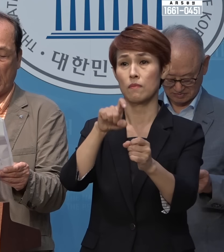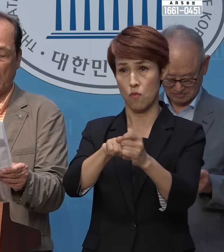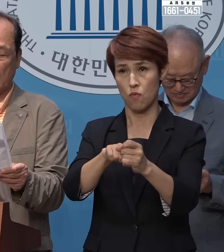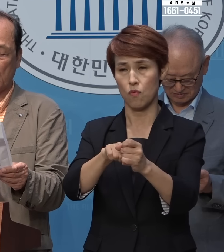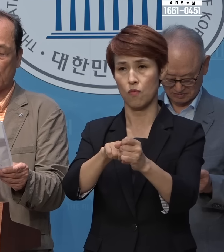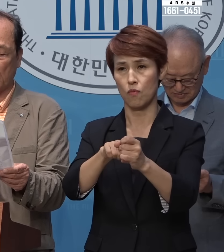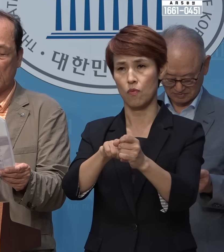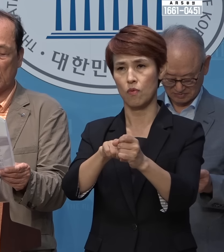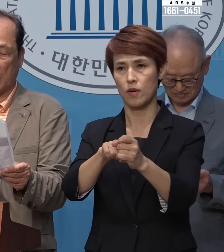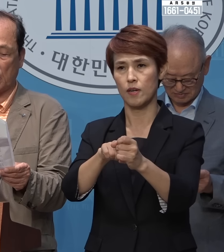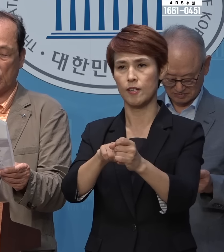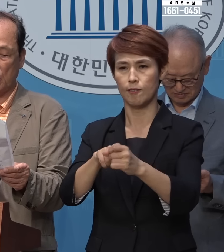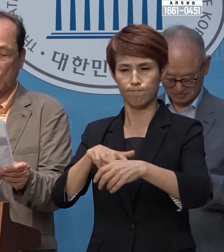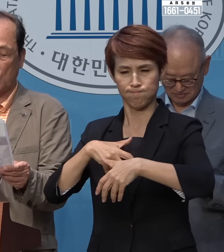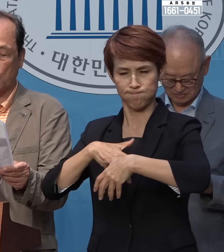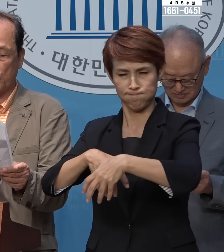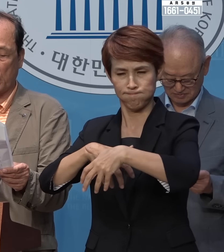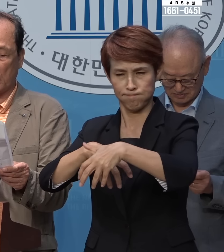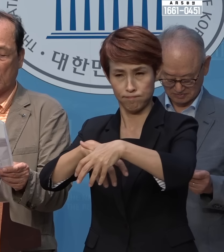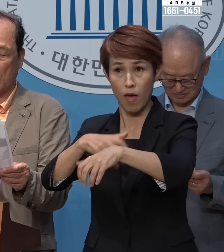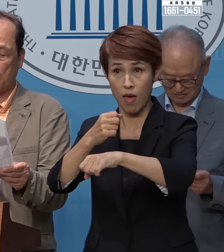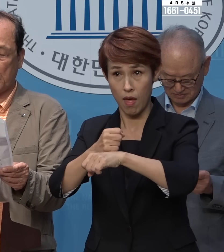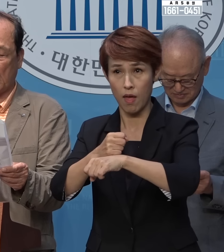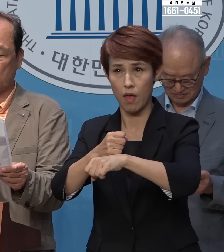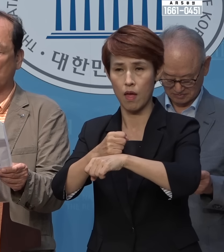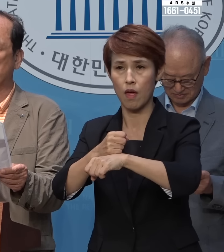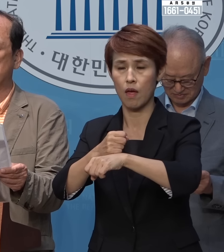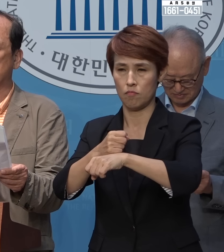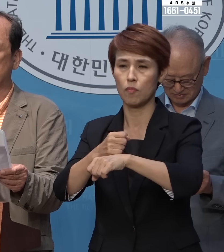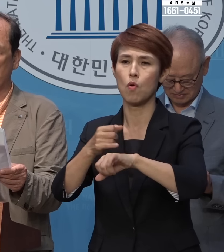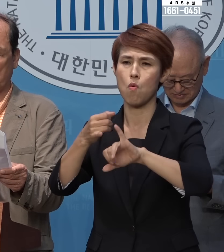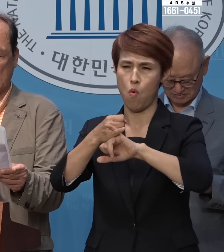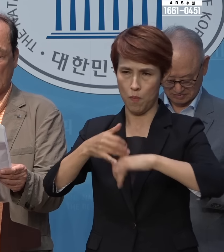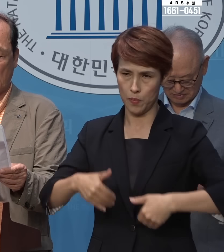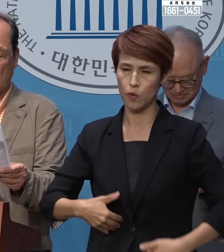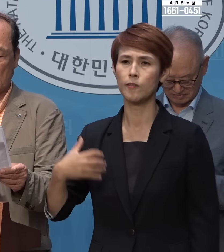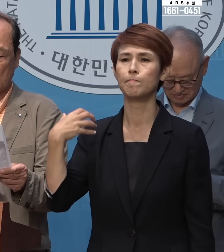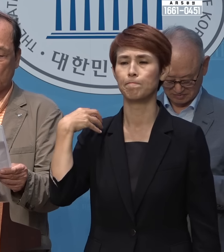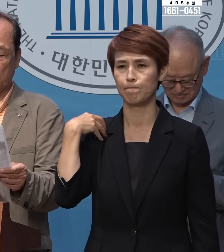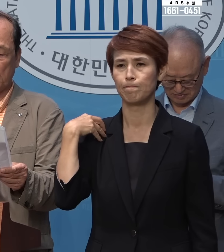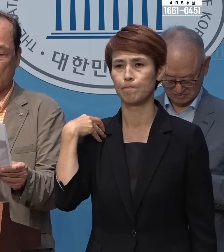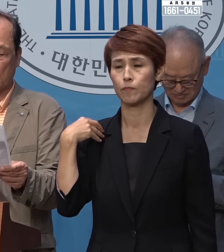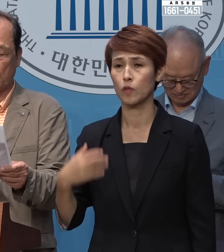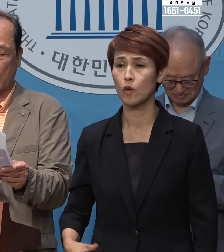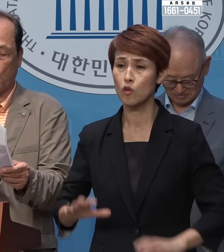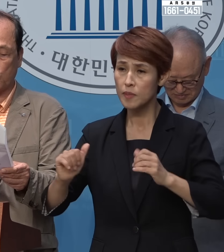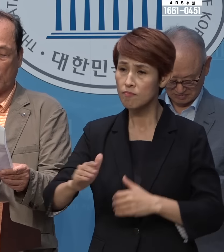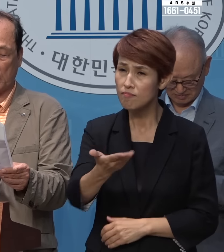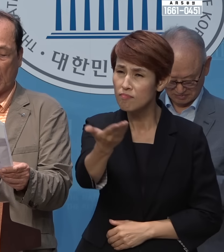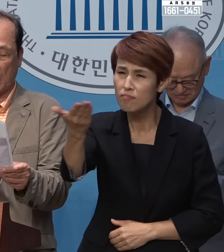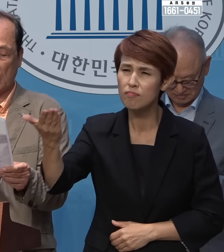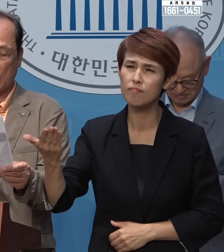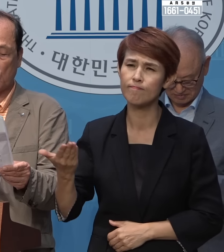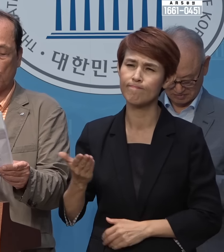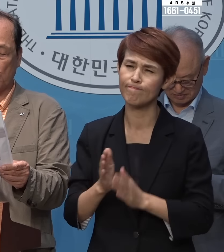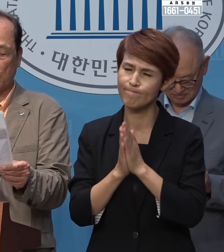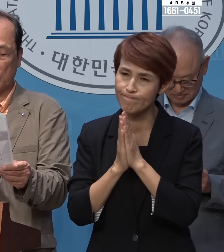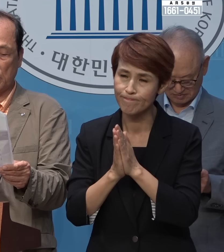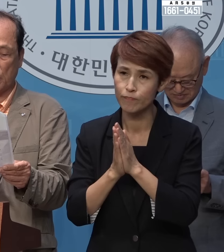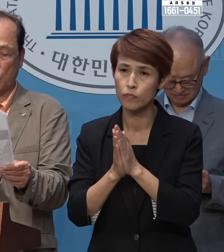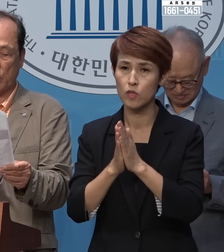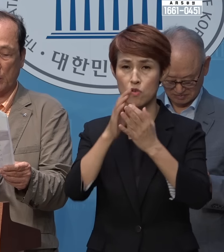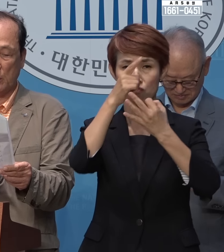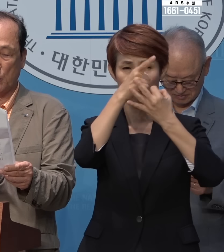역사를 향해 전진하려는 우리에겐 피할 수 없는 의무입니다. 국민 여러분께 호소합니다.